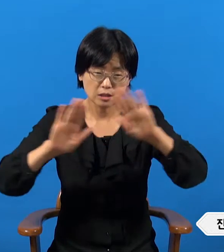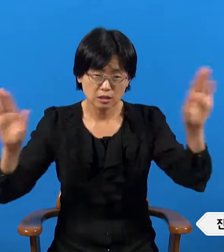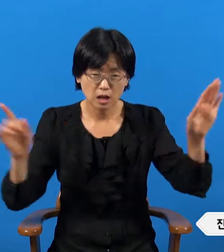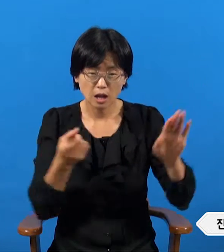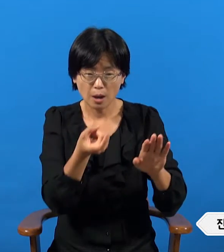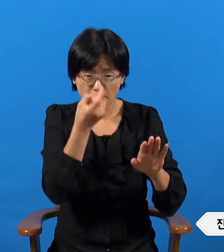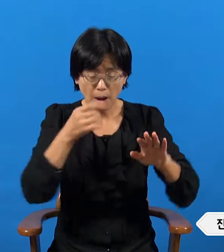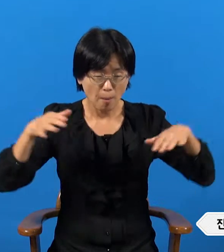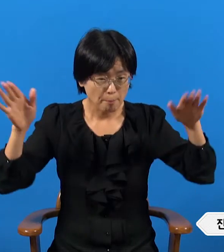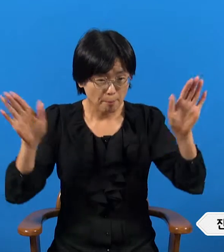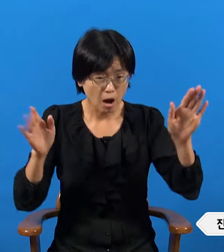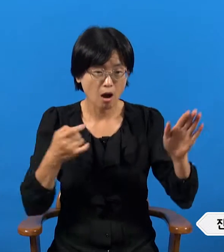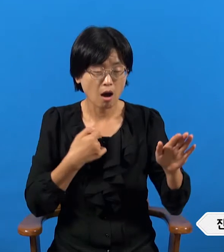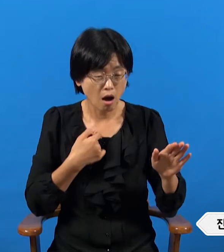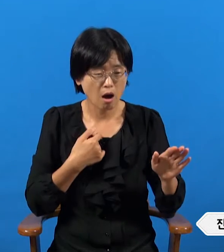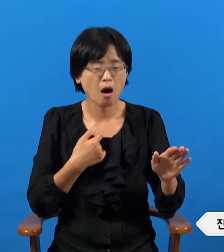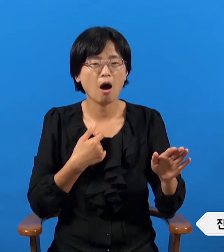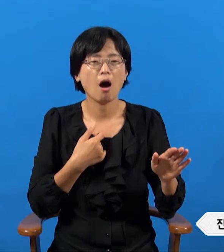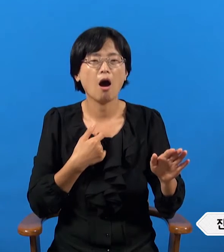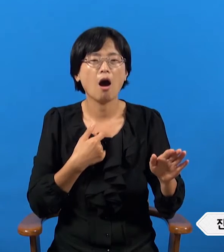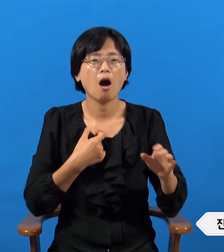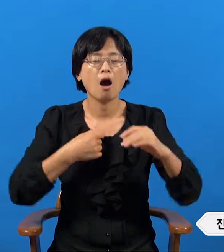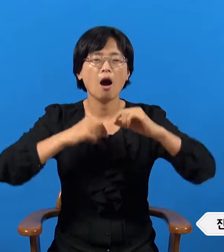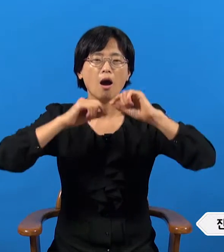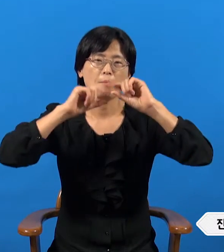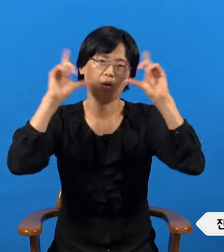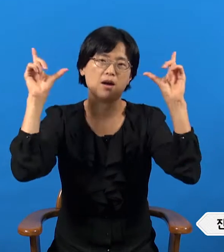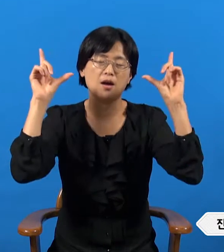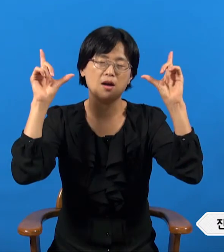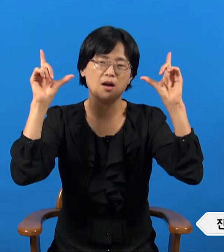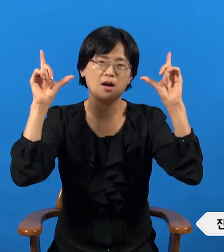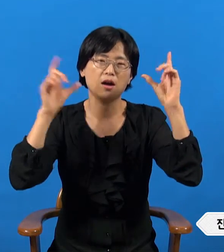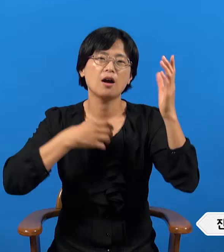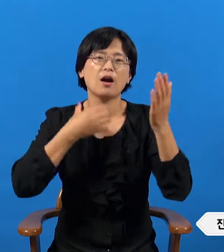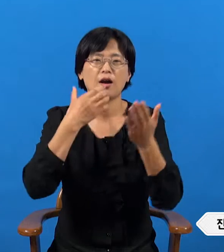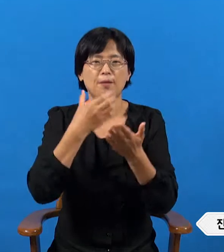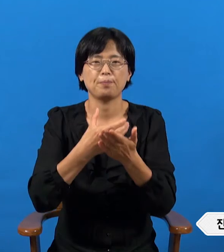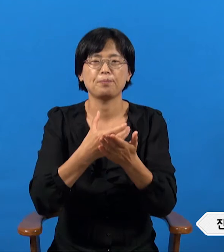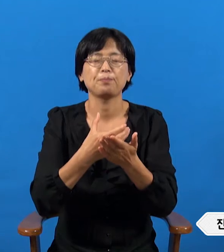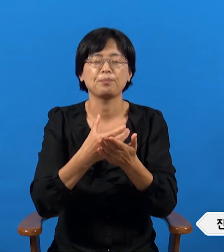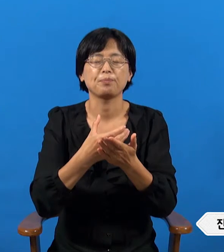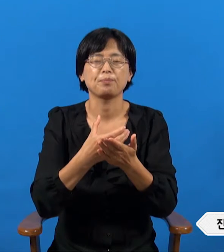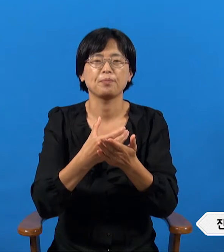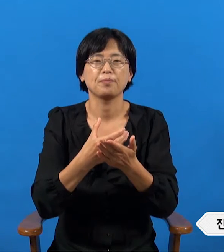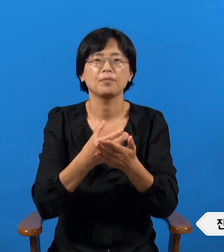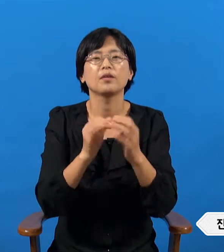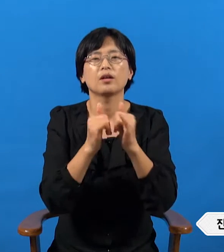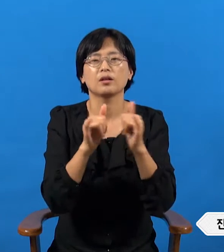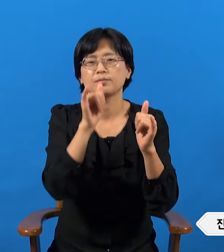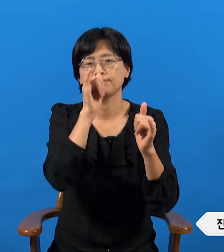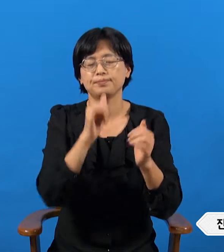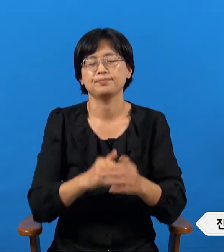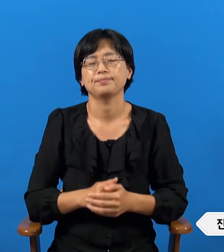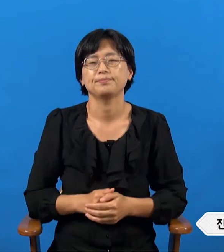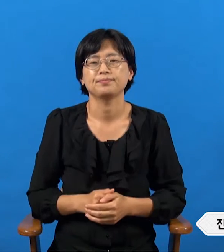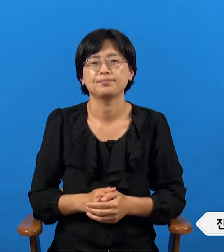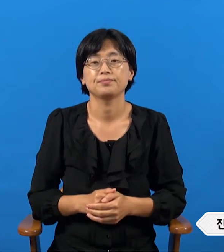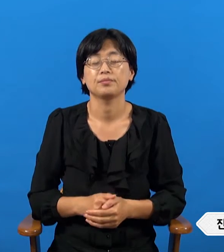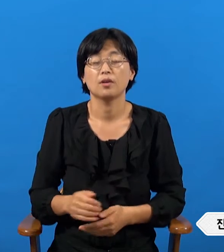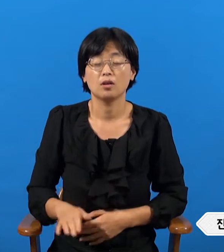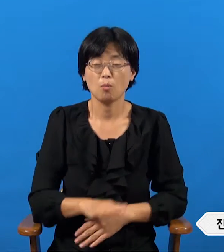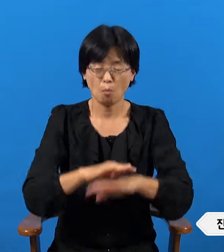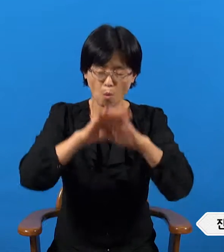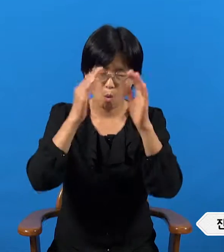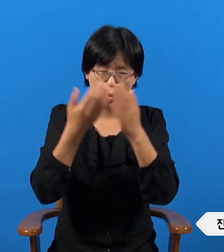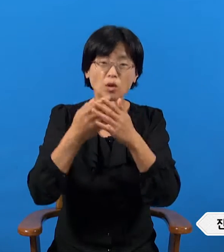나는 백조입니다. 하나님이 우리의 영혼을 주장하시고 우리를 만드시고 이 세상의 모든